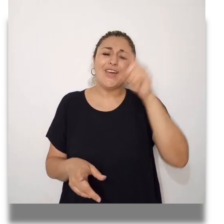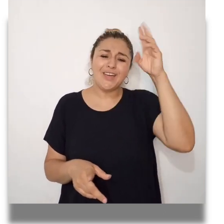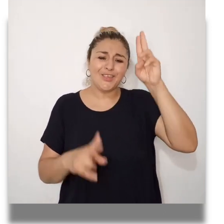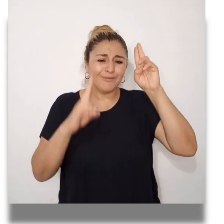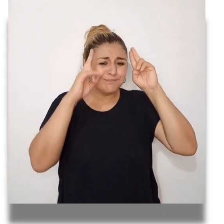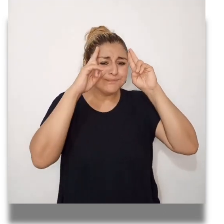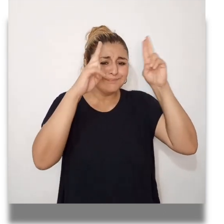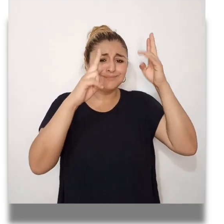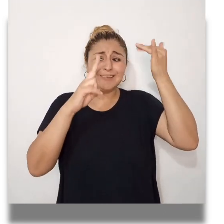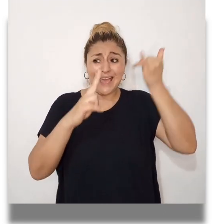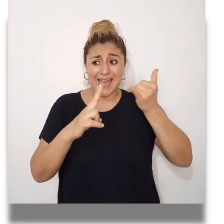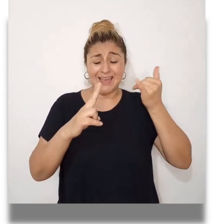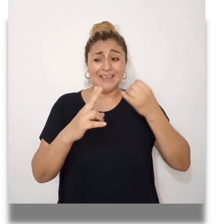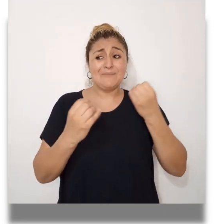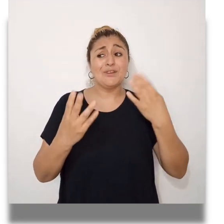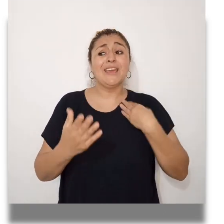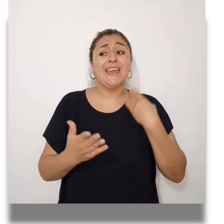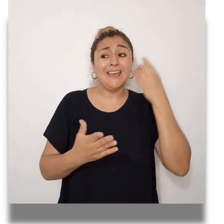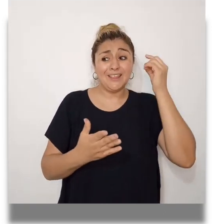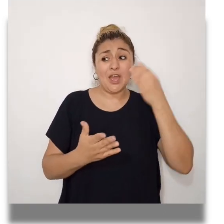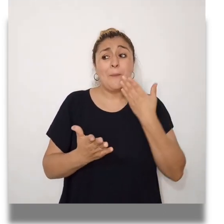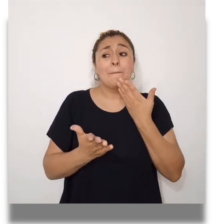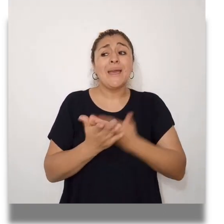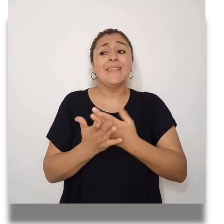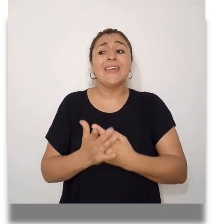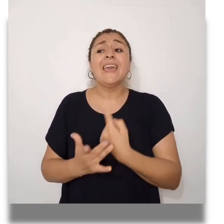único. Amén.